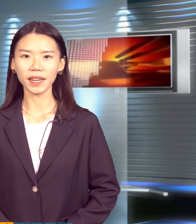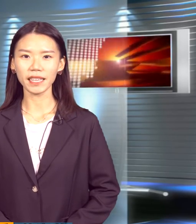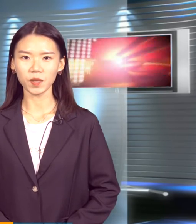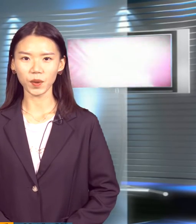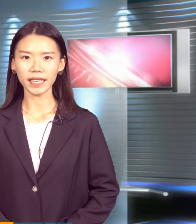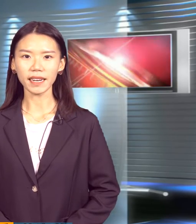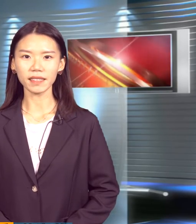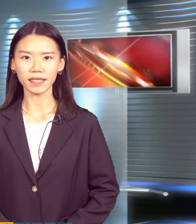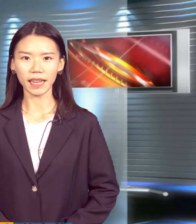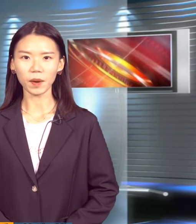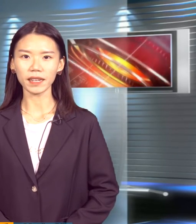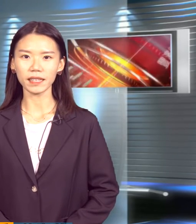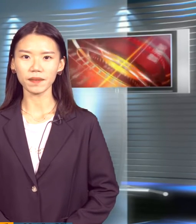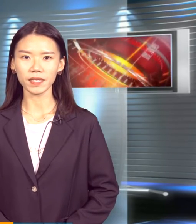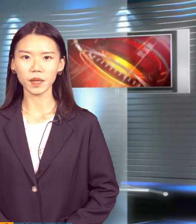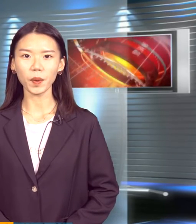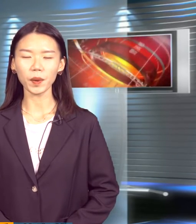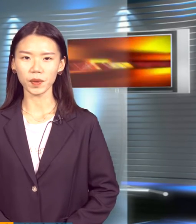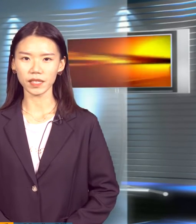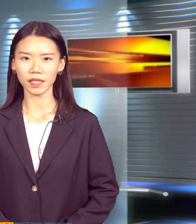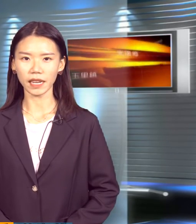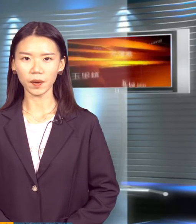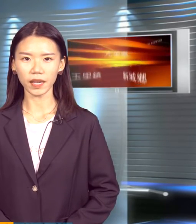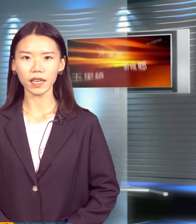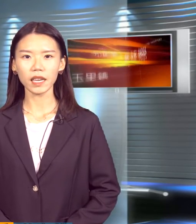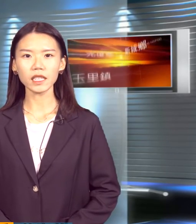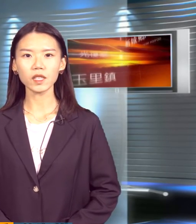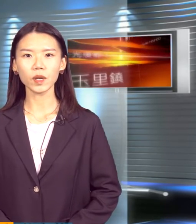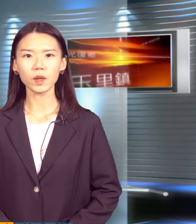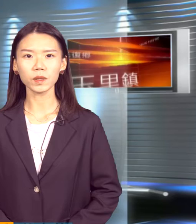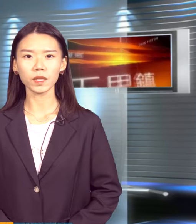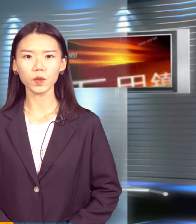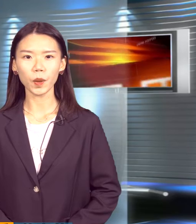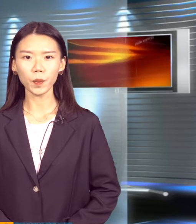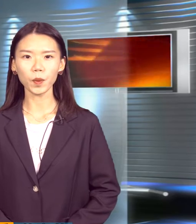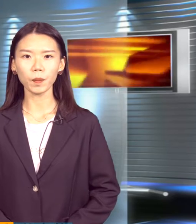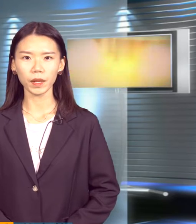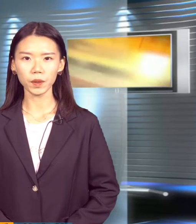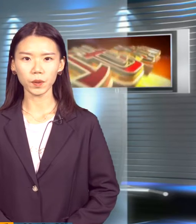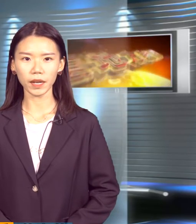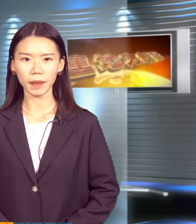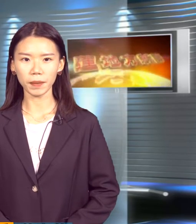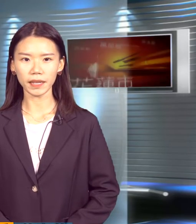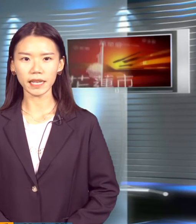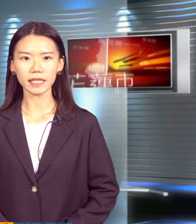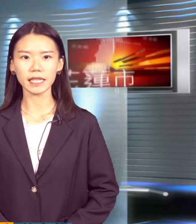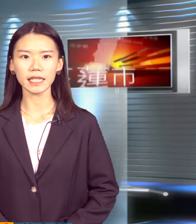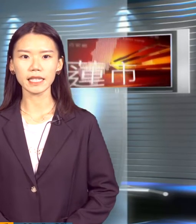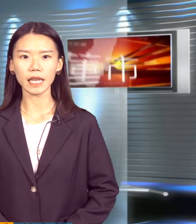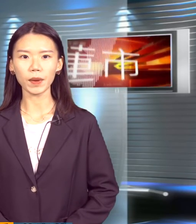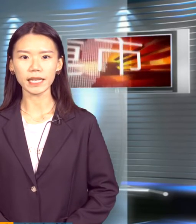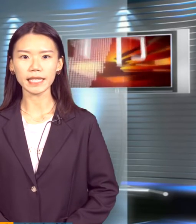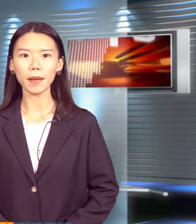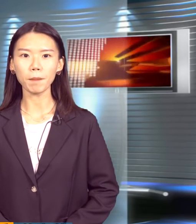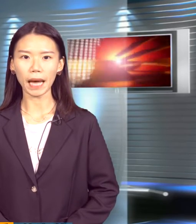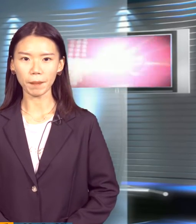你好，欢迎收看9月1号的大花莲地方新闻，我是肖佳慧。疫情指挥中心宣布，本土个案病例新